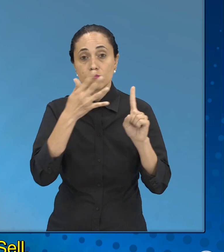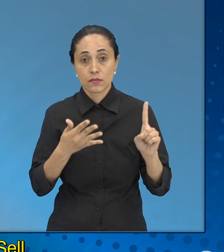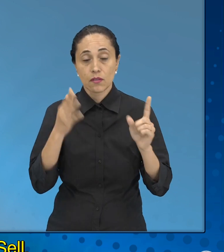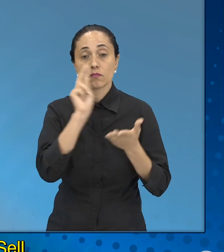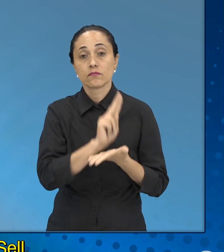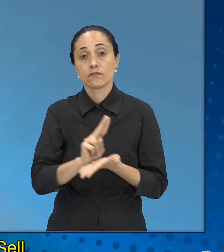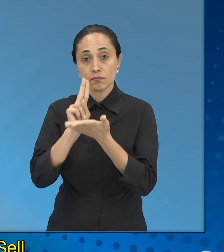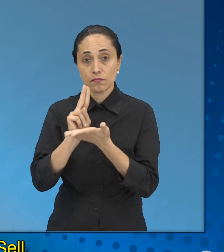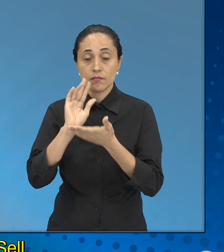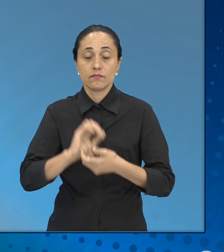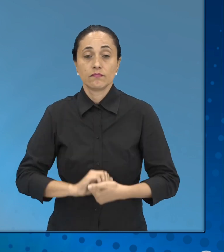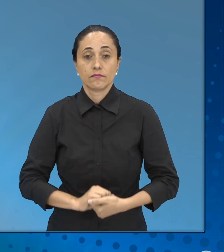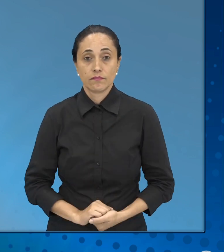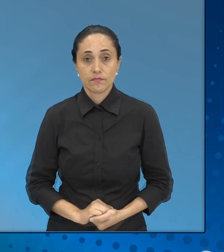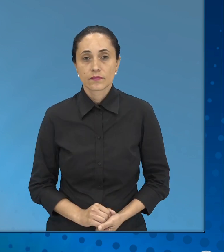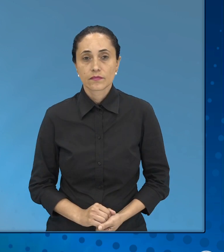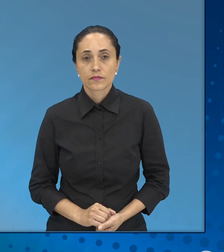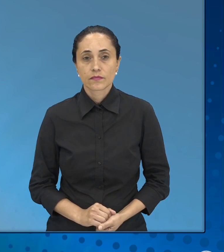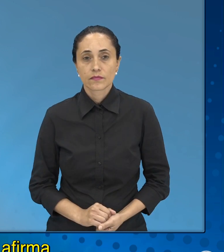extensão universitária.